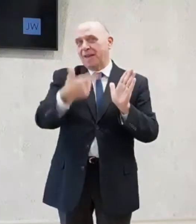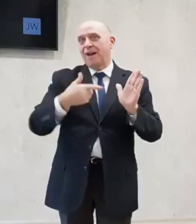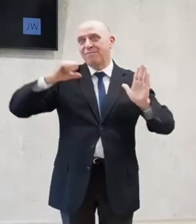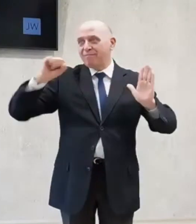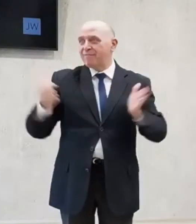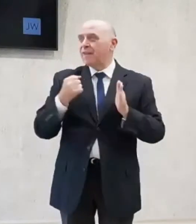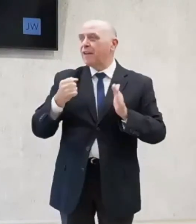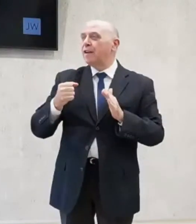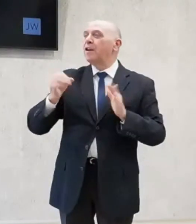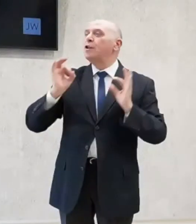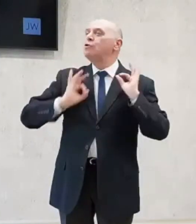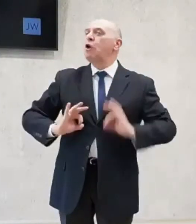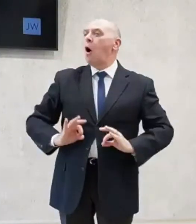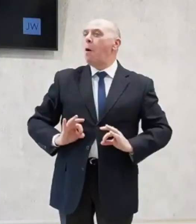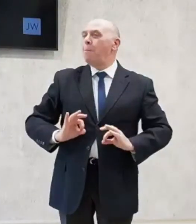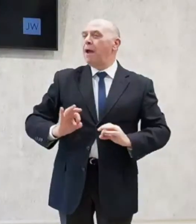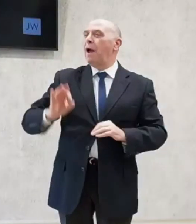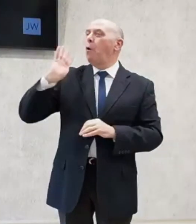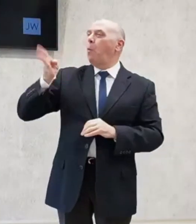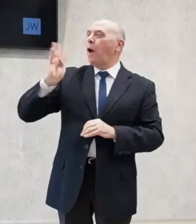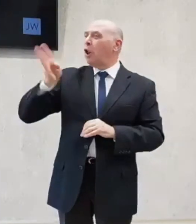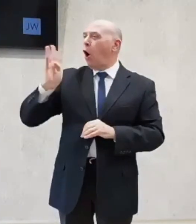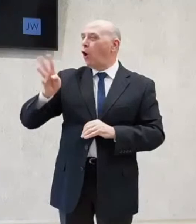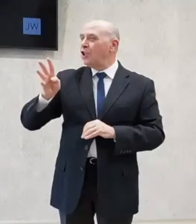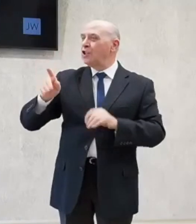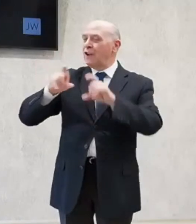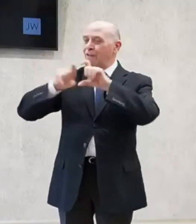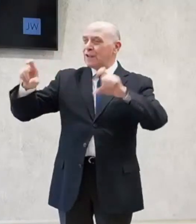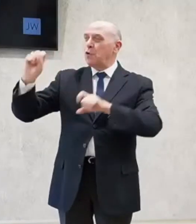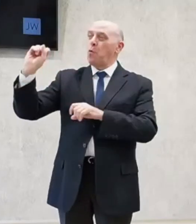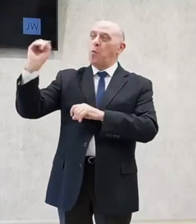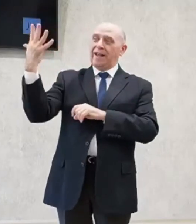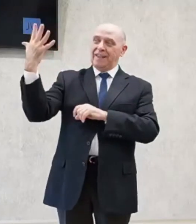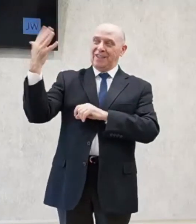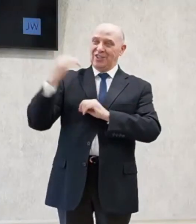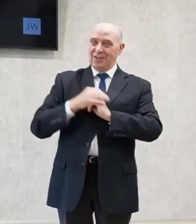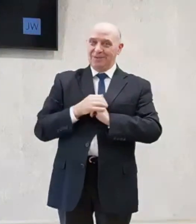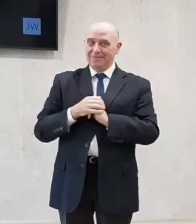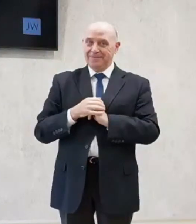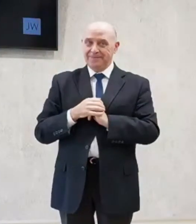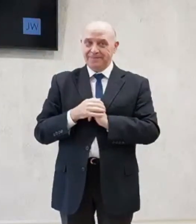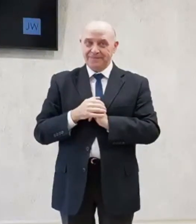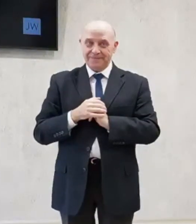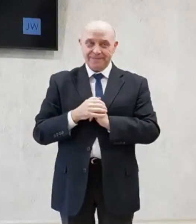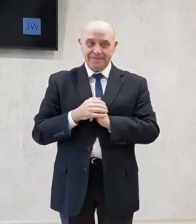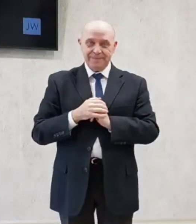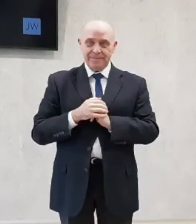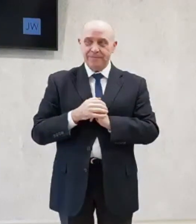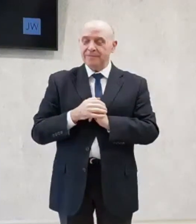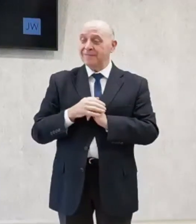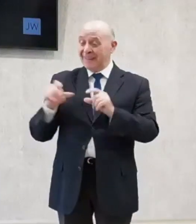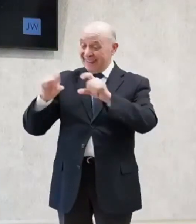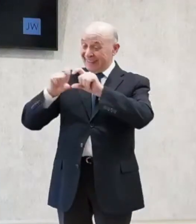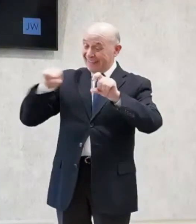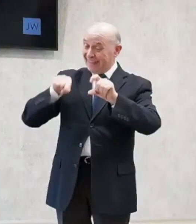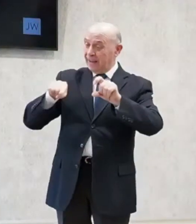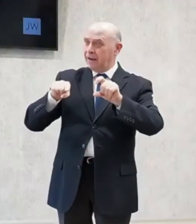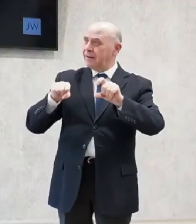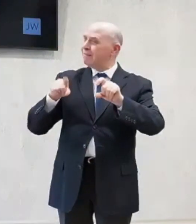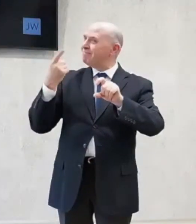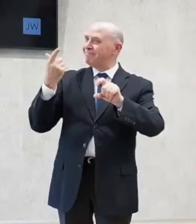in Giobbe 14 Il versetto 15 è un pensiero particolare